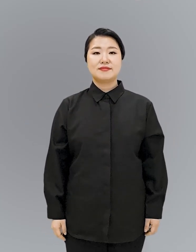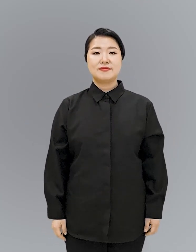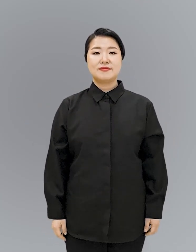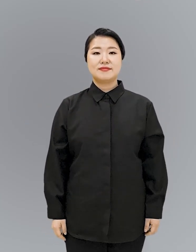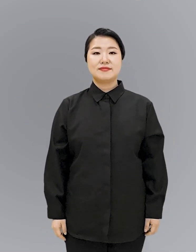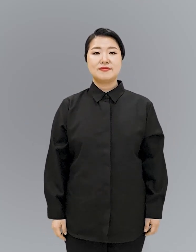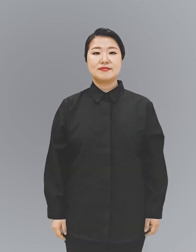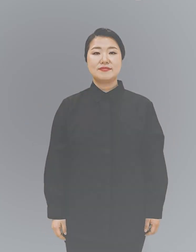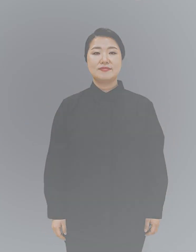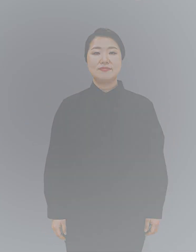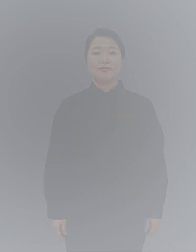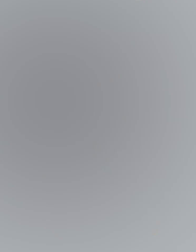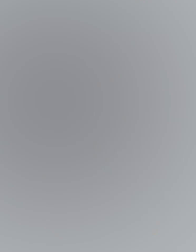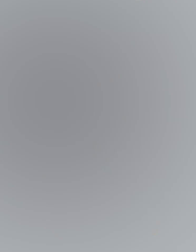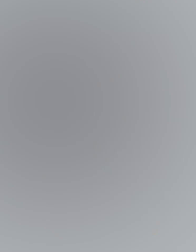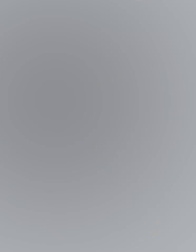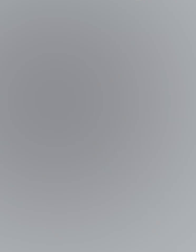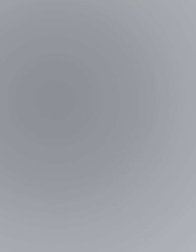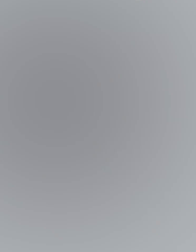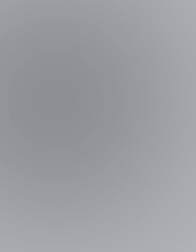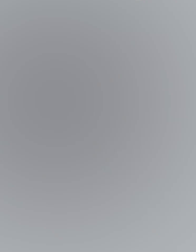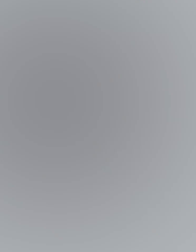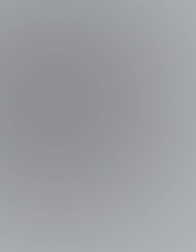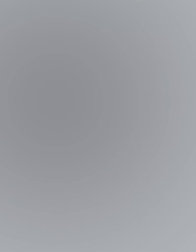출판사 열린 책들.